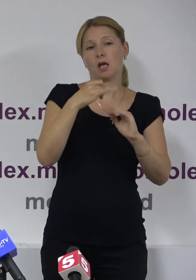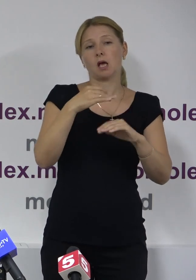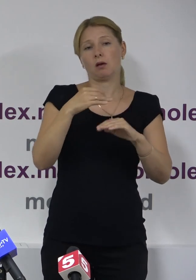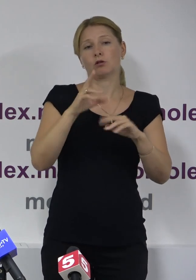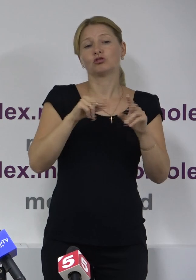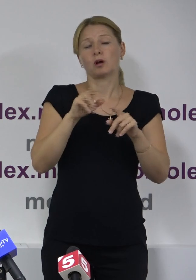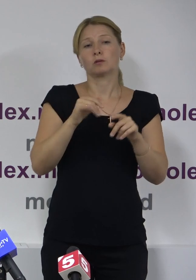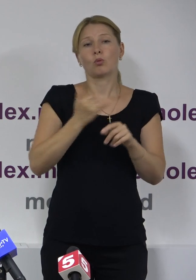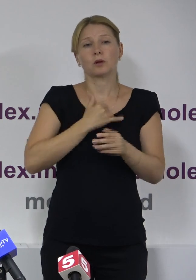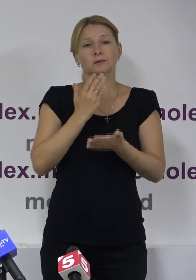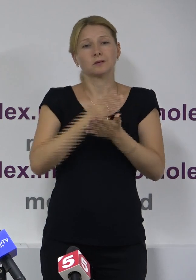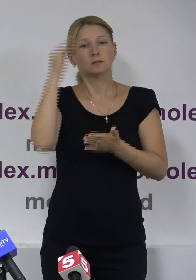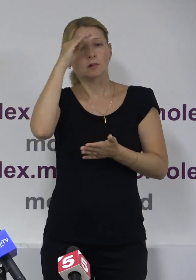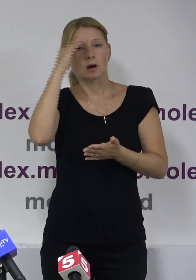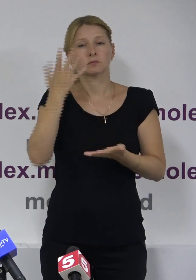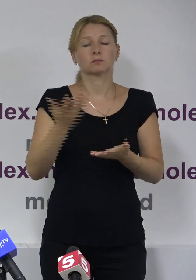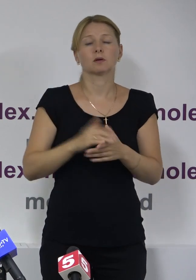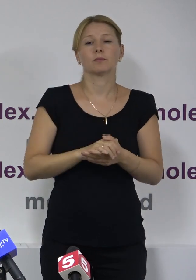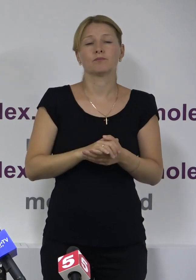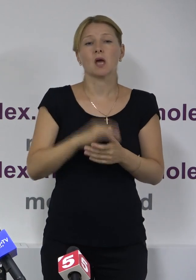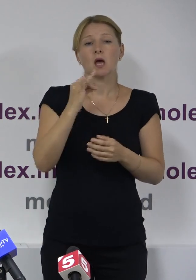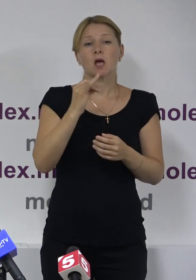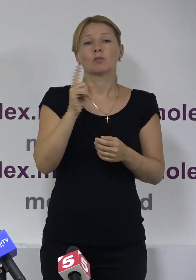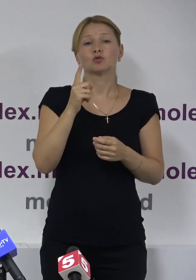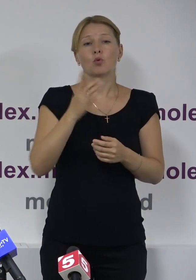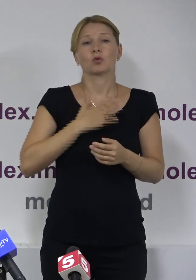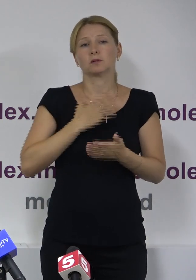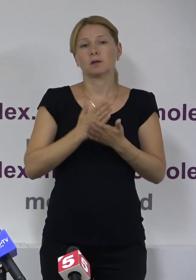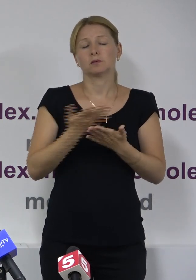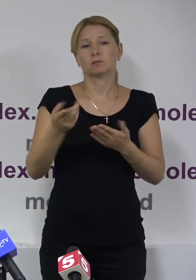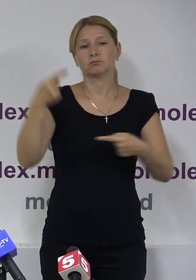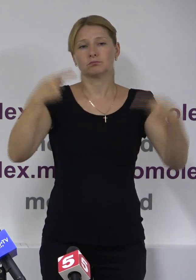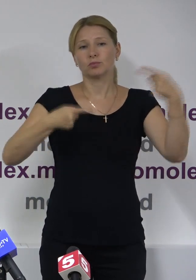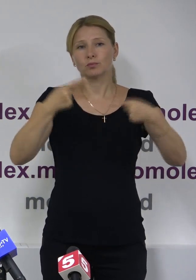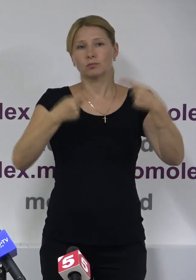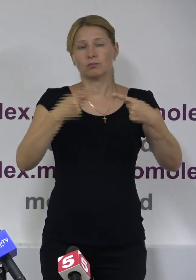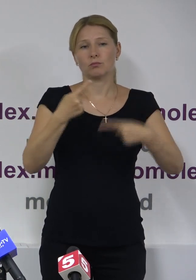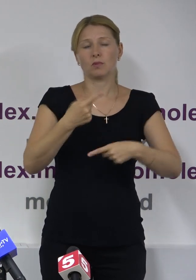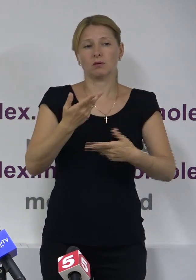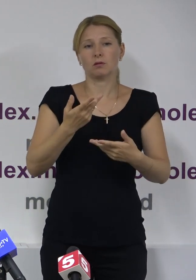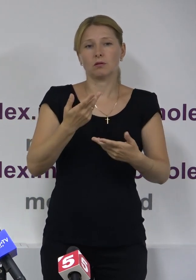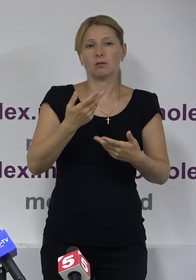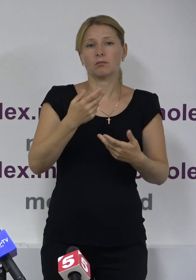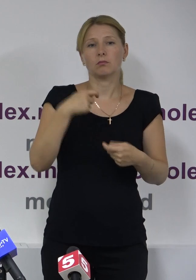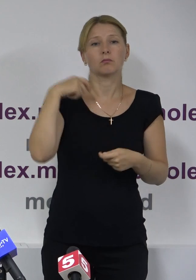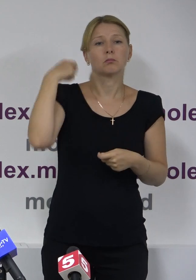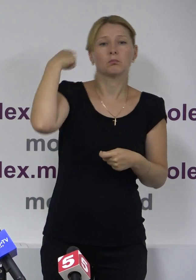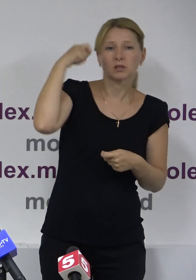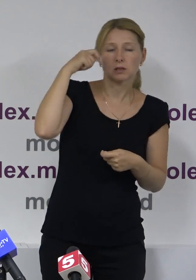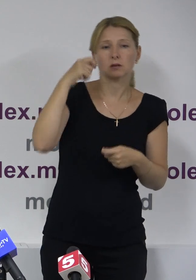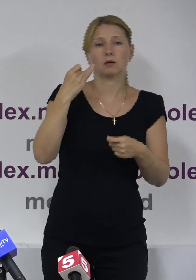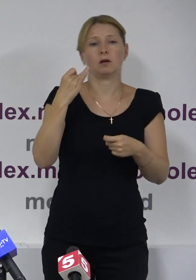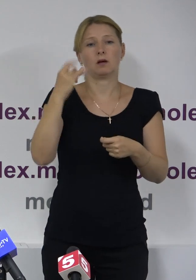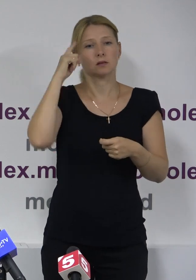reflectat stabilitatea guvernamentală și relația dintre putere și opoziție. Cu toții cunoaștem că după alegerile prezidențiale